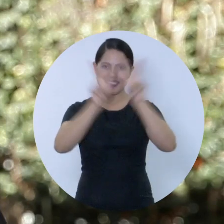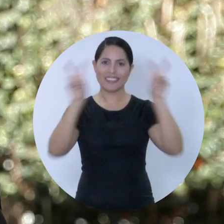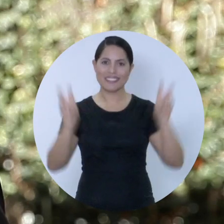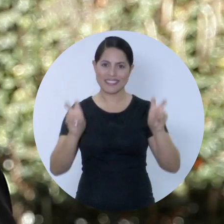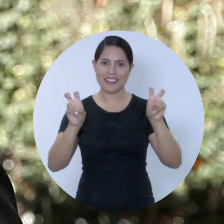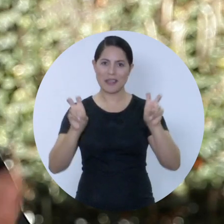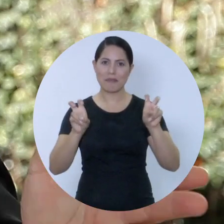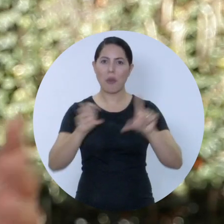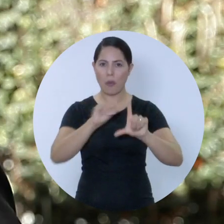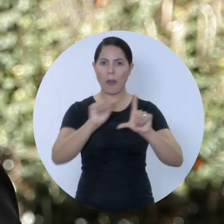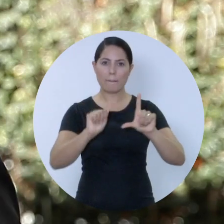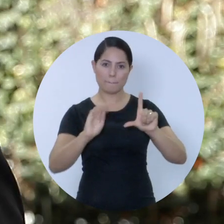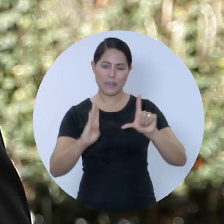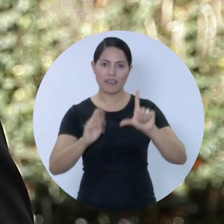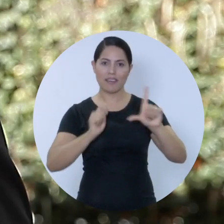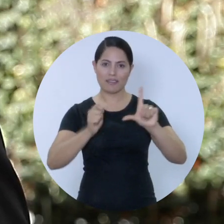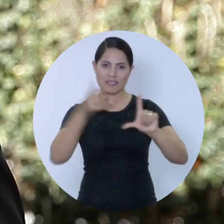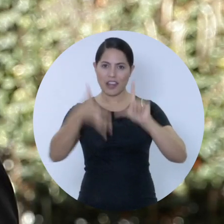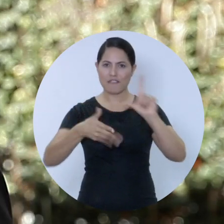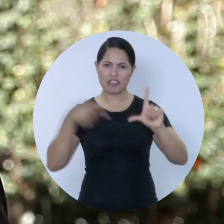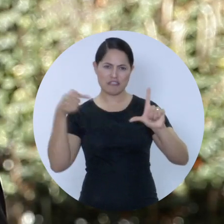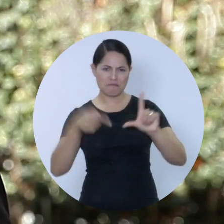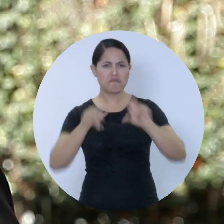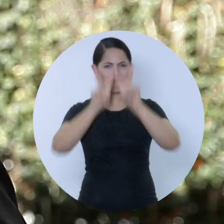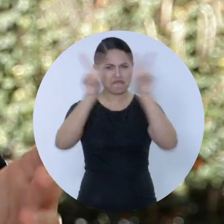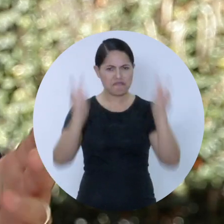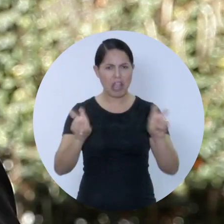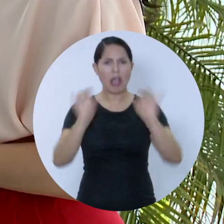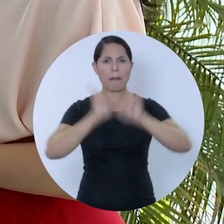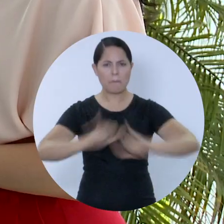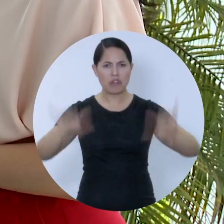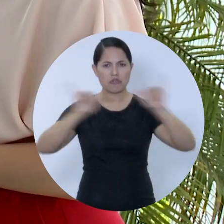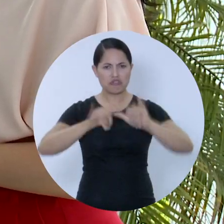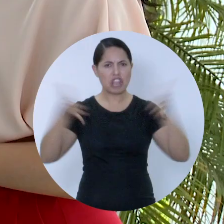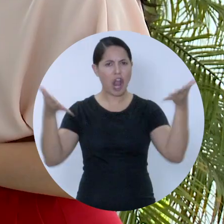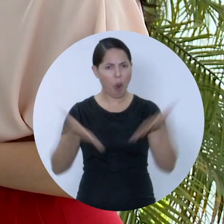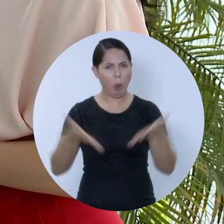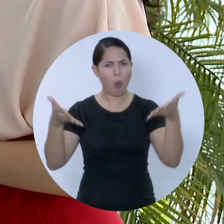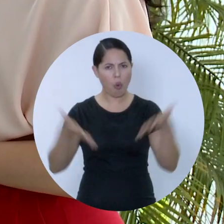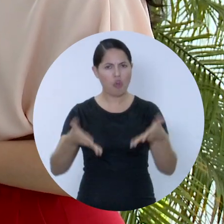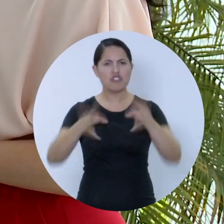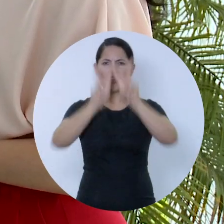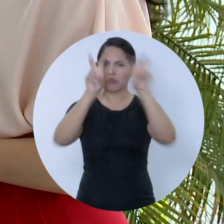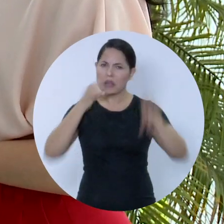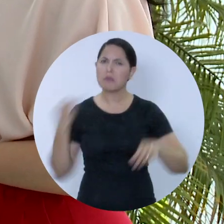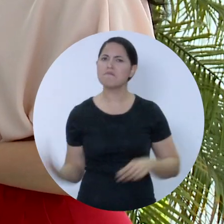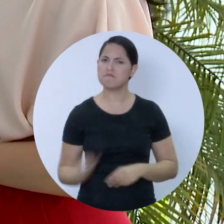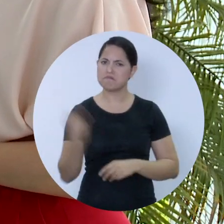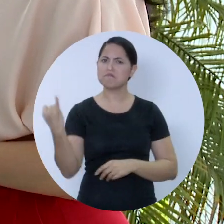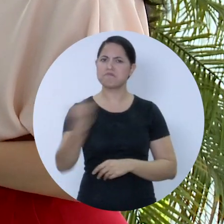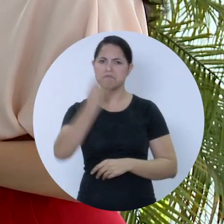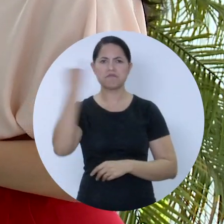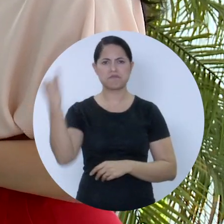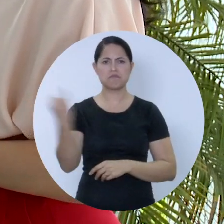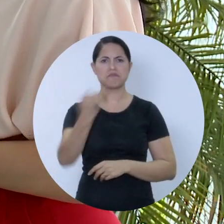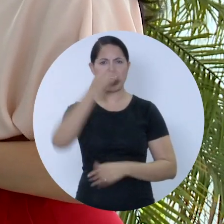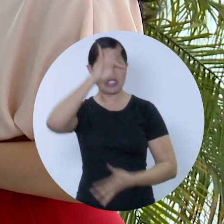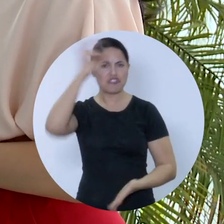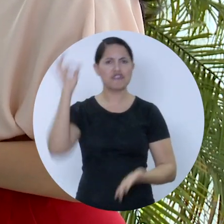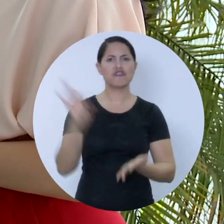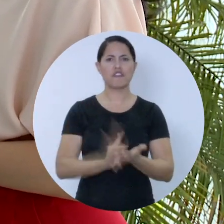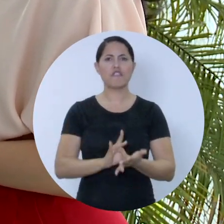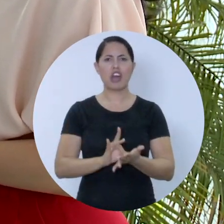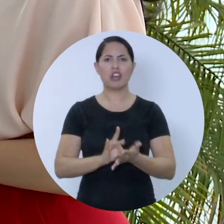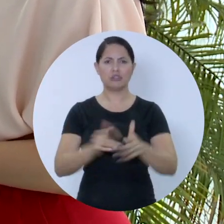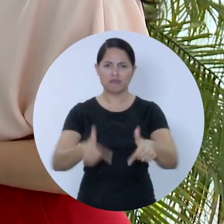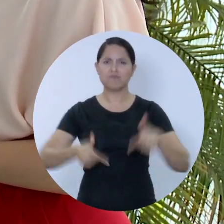sociedade. Saber que a OAB também, por intermédio desse seu programa tão importante, coloca na pauta atual um tema tão relevante como